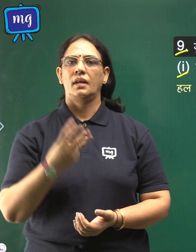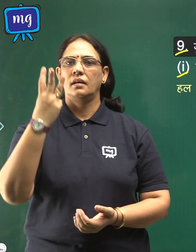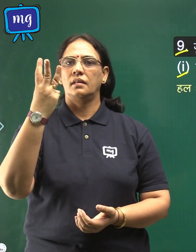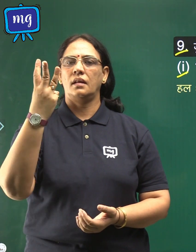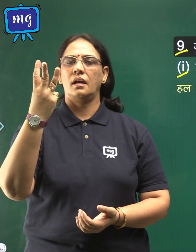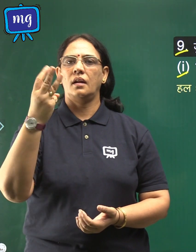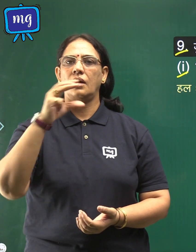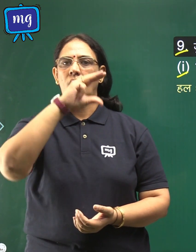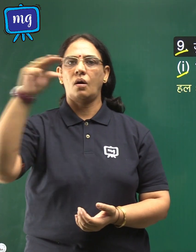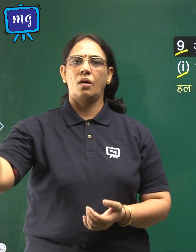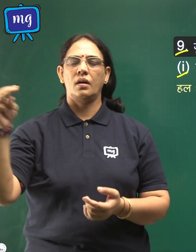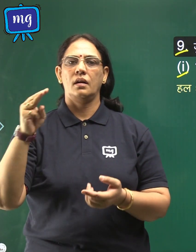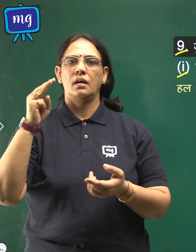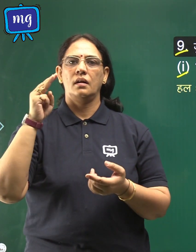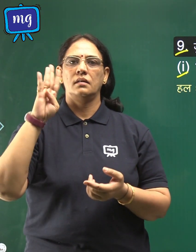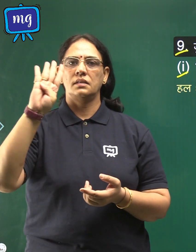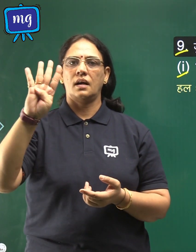3 और 4